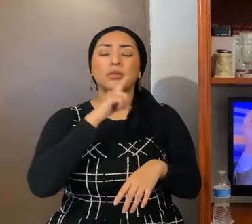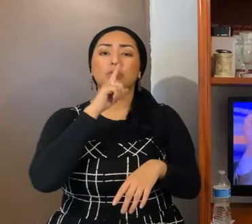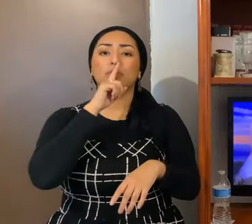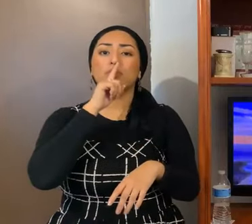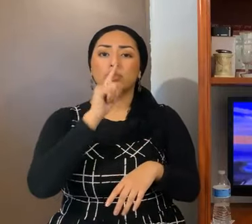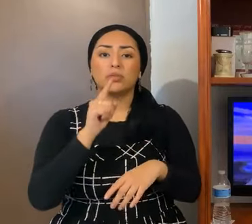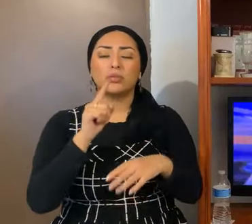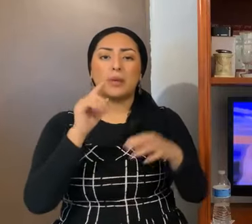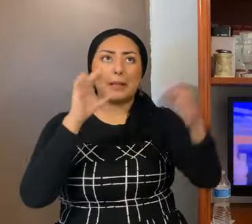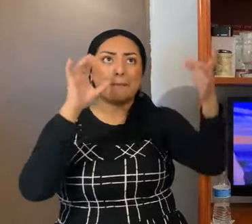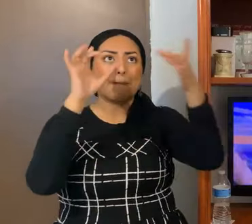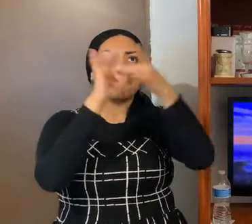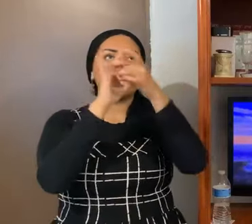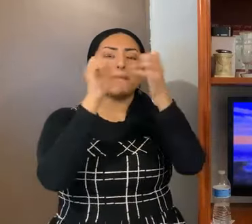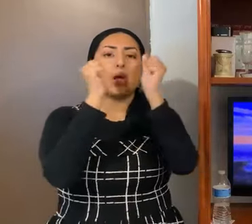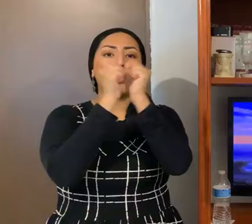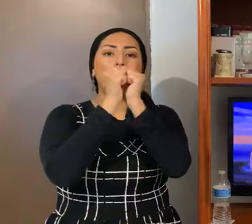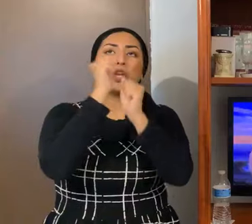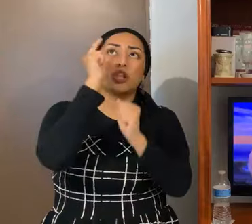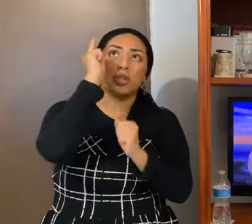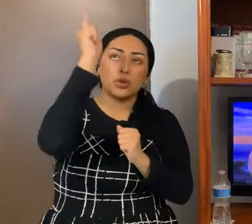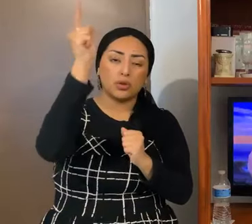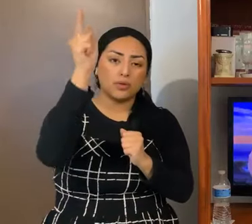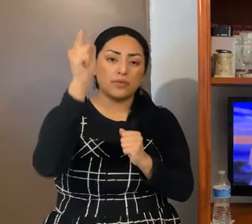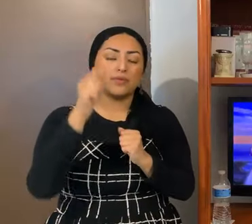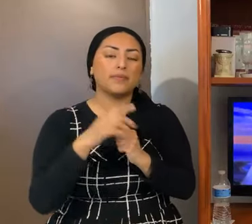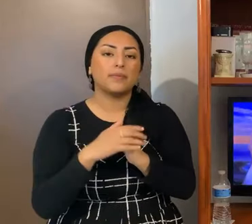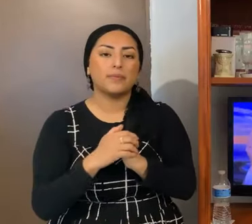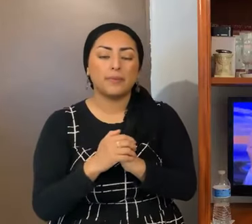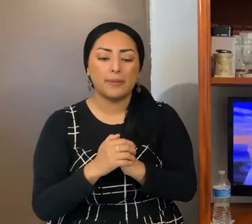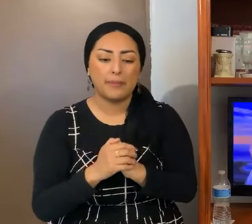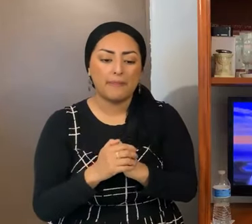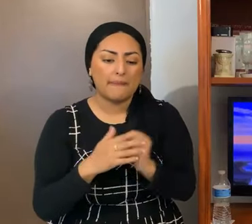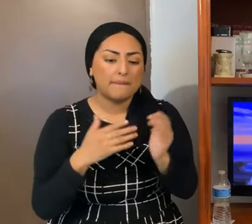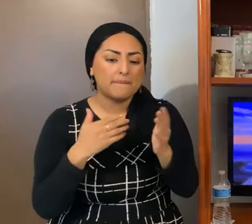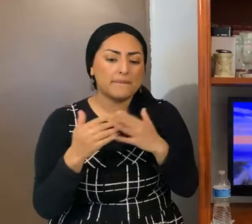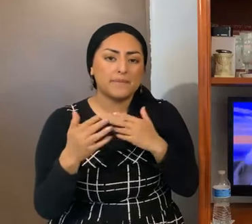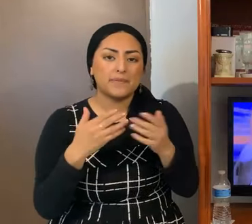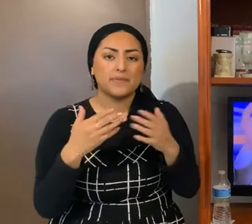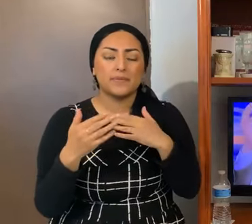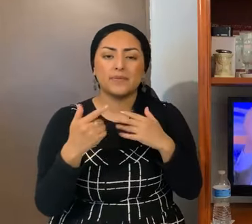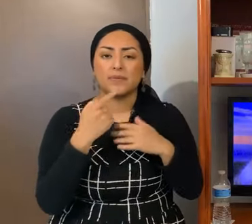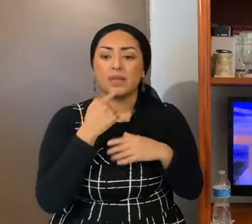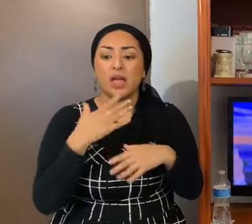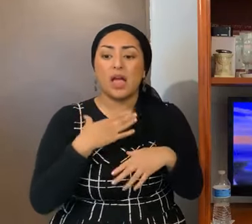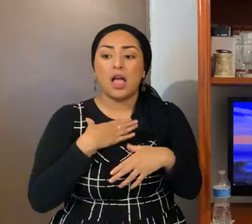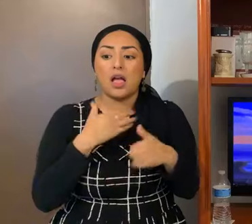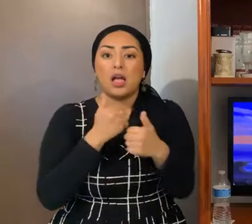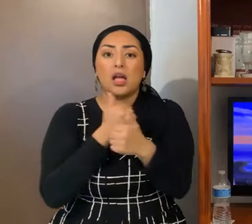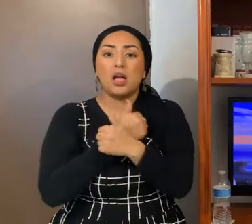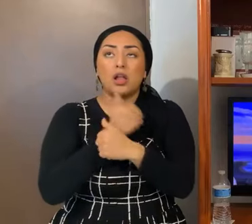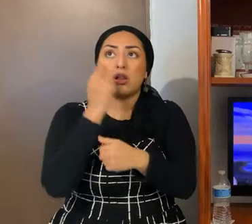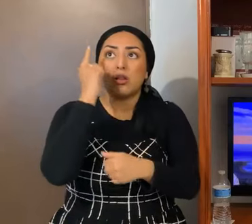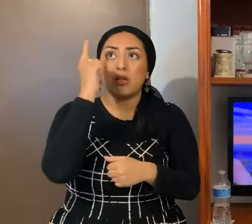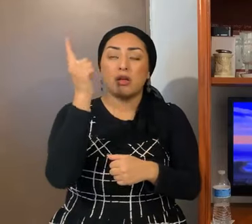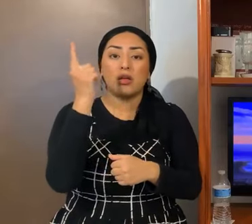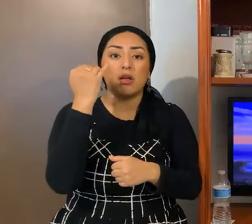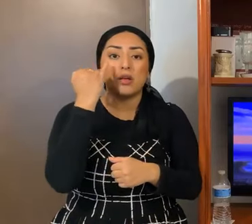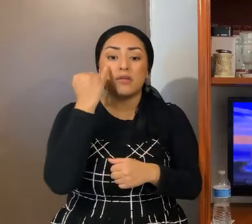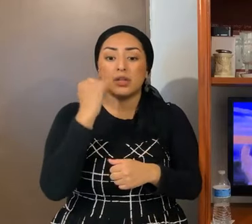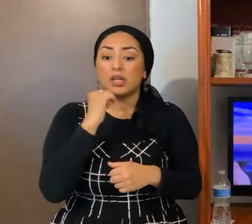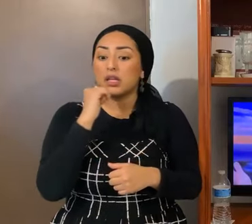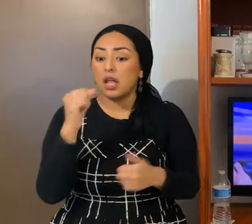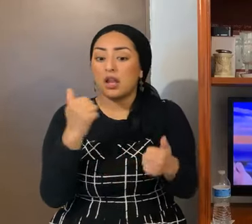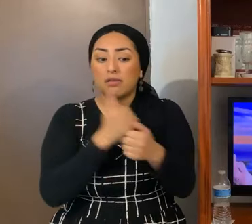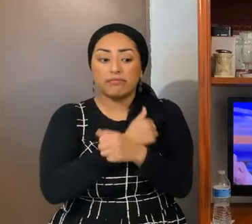a cuentas contigo y a cuentas nosotros como pueblo. Porque de nada sirve decir, Padre, que yo te amo a ti si no amo a mis hermanos,